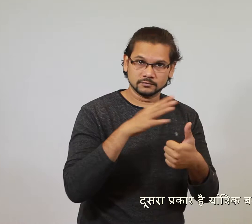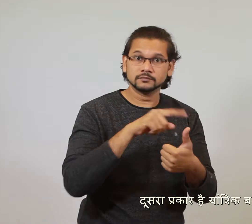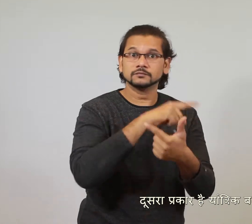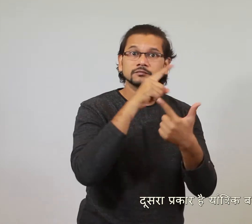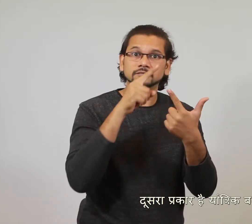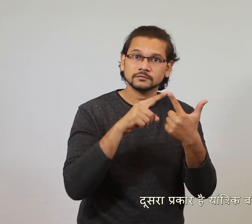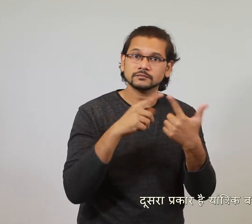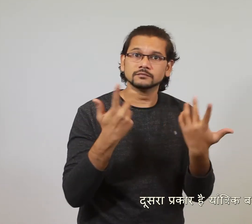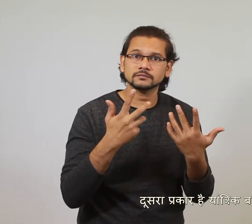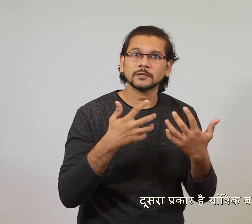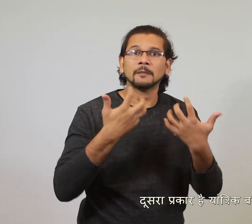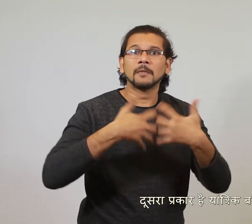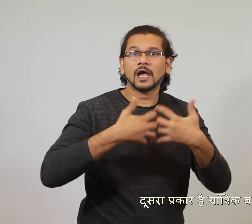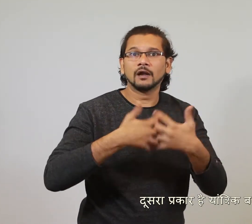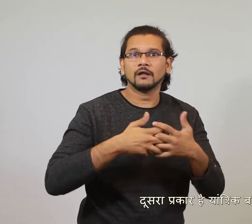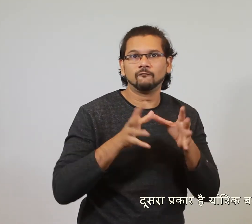दूसरा प्रकार है यांत्रिक बल